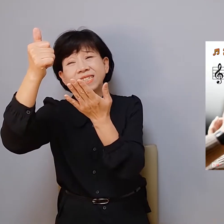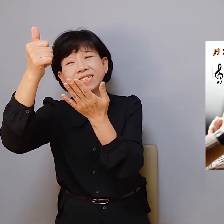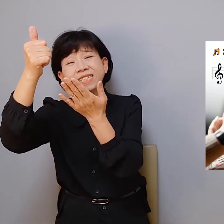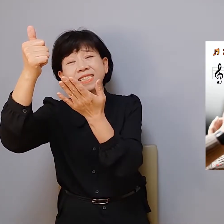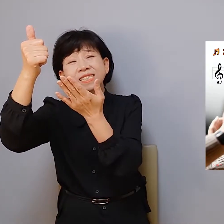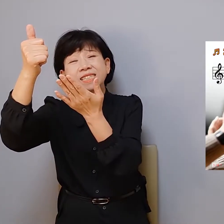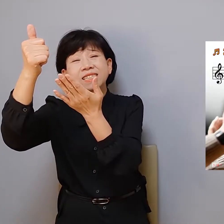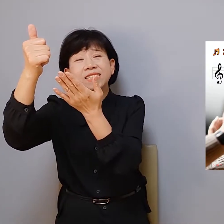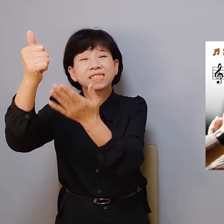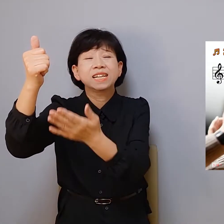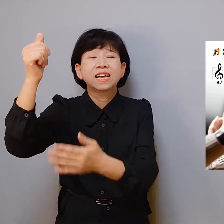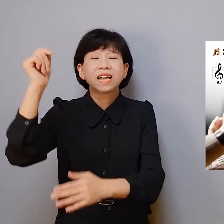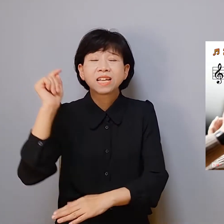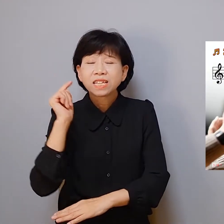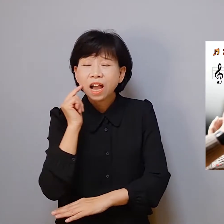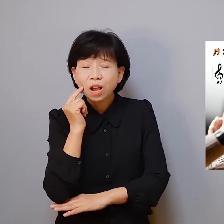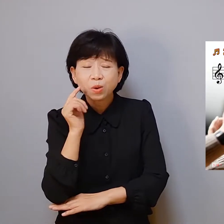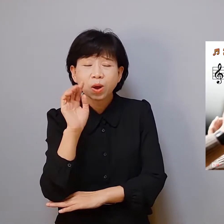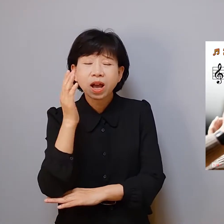드리는